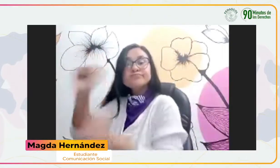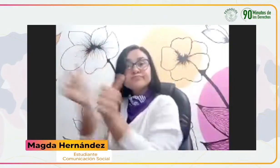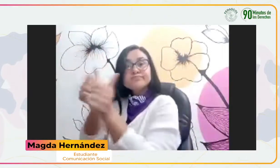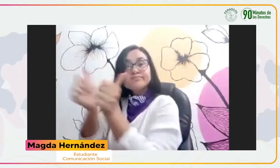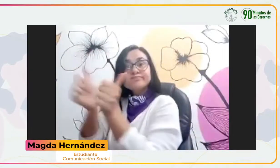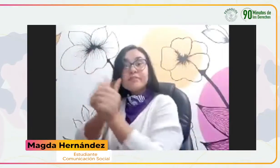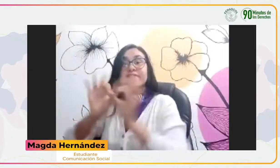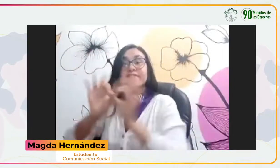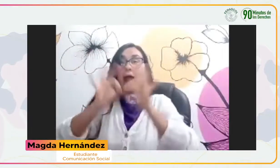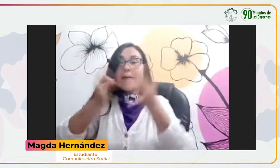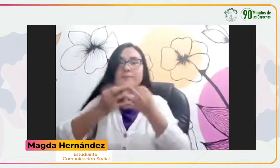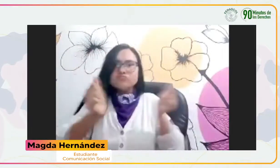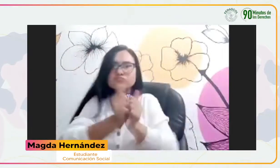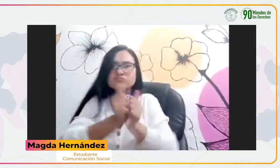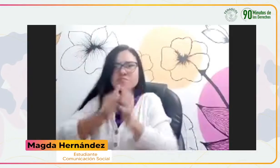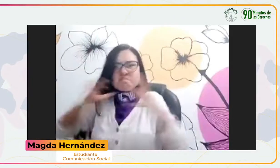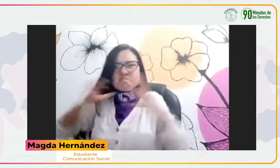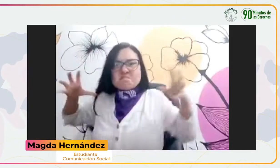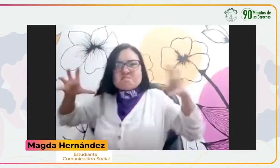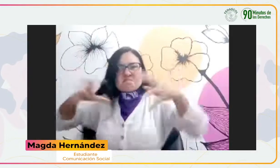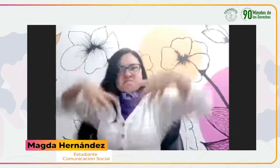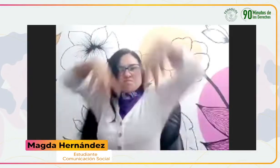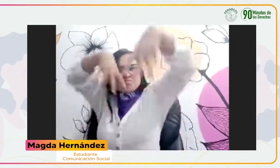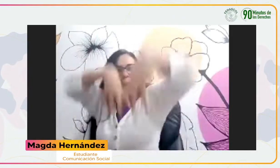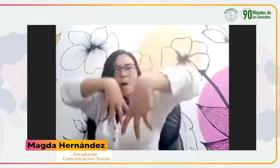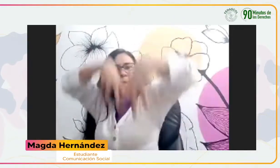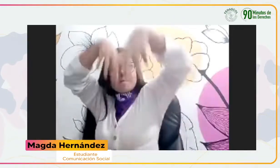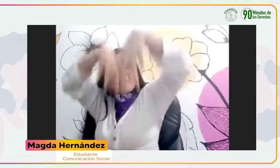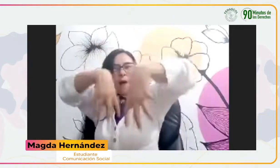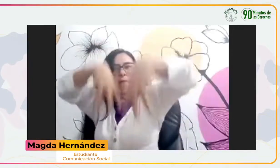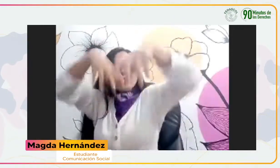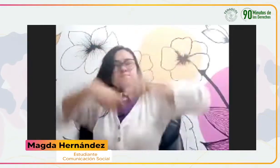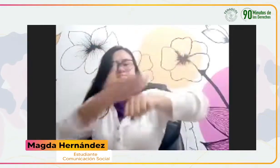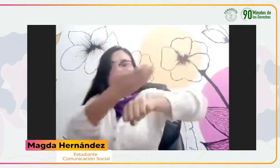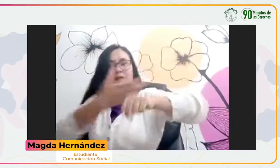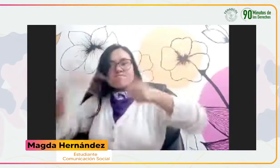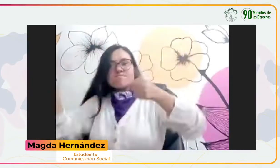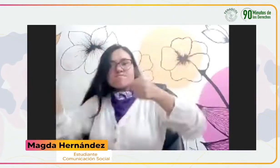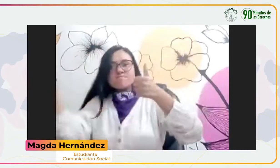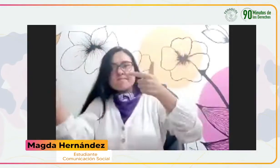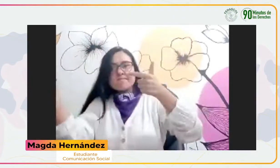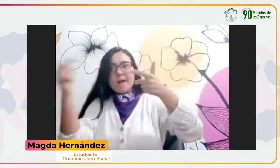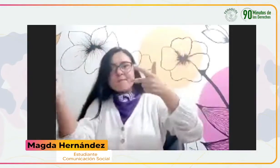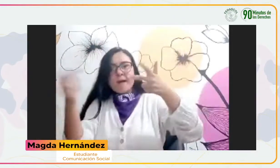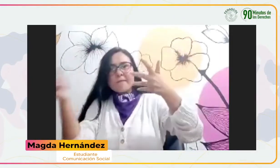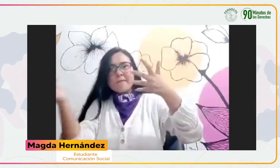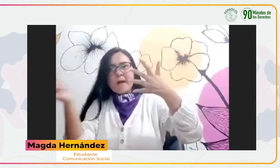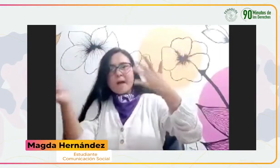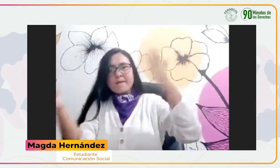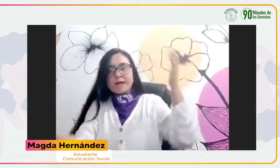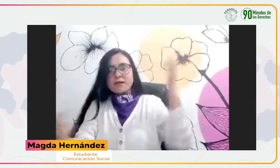logrado defender a las mujeres y realmente acompañarlas como una familia, se han